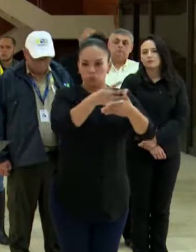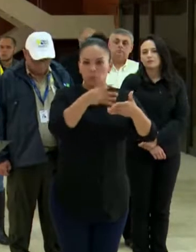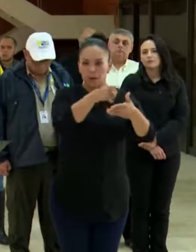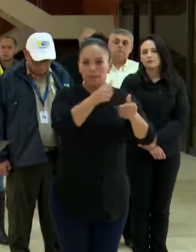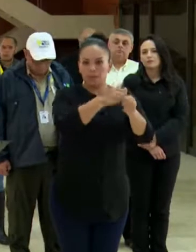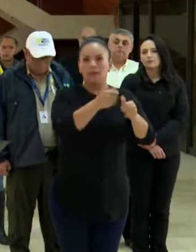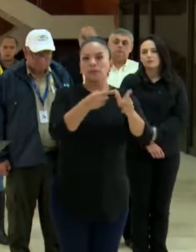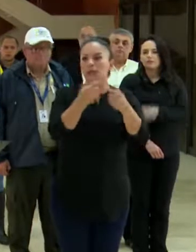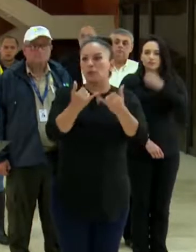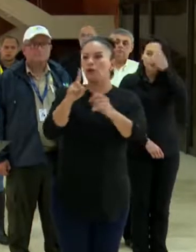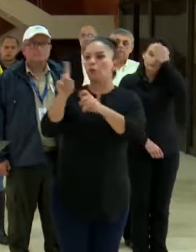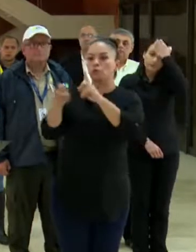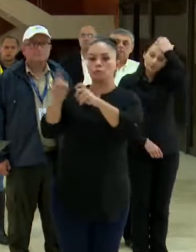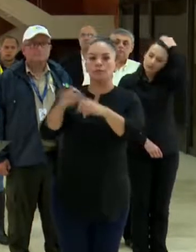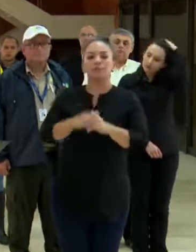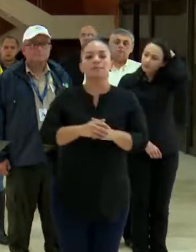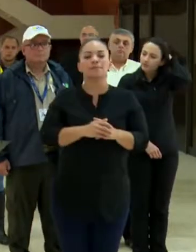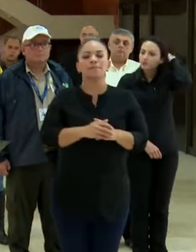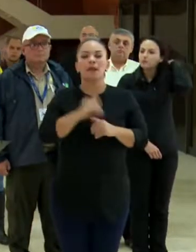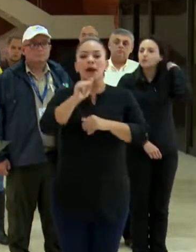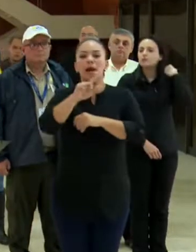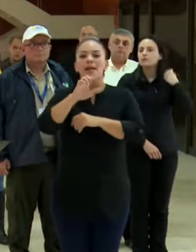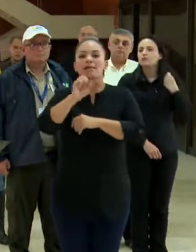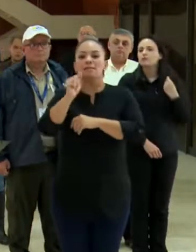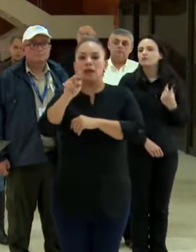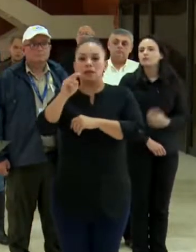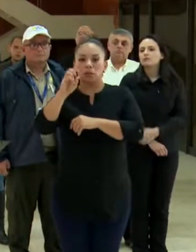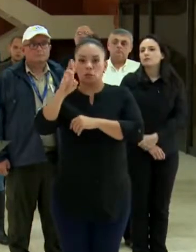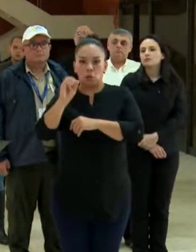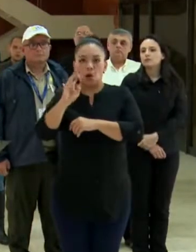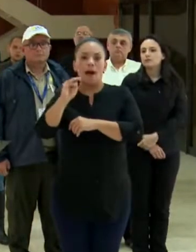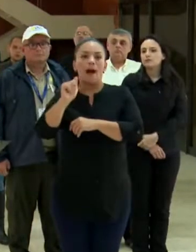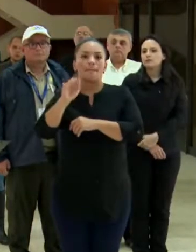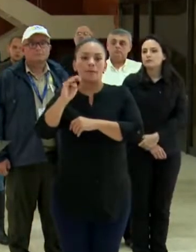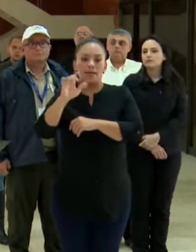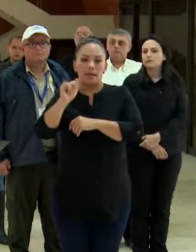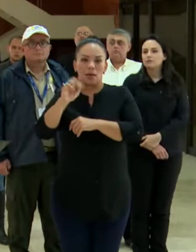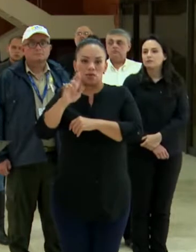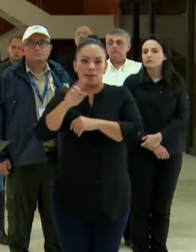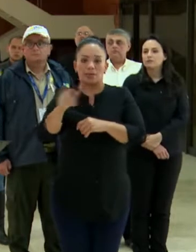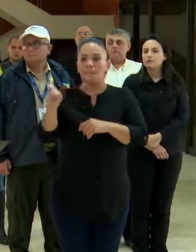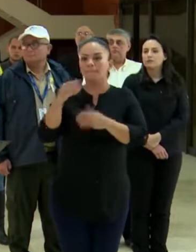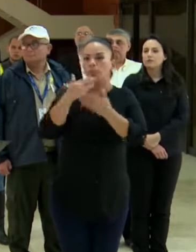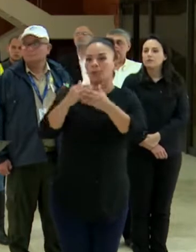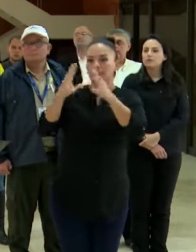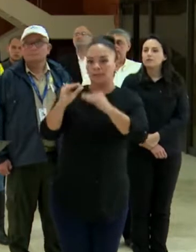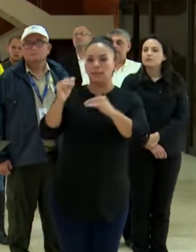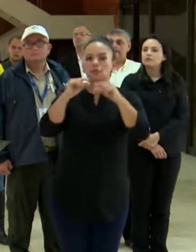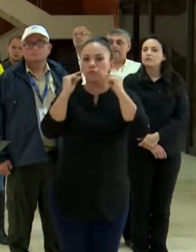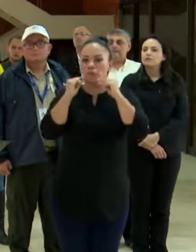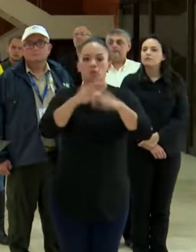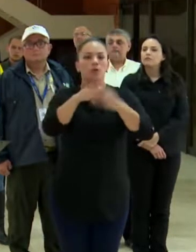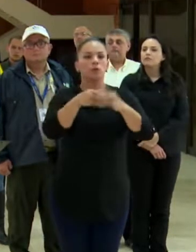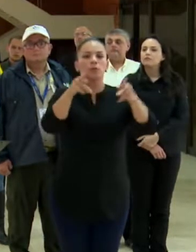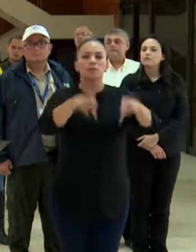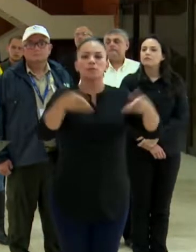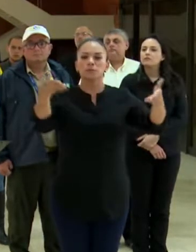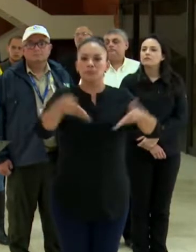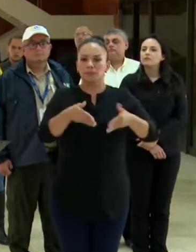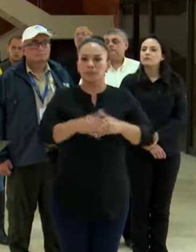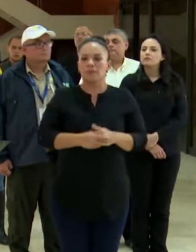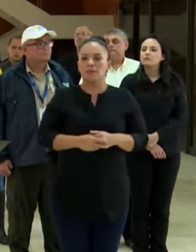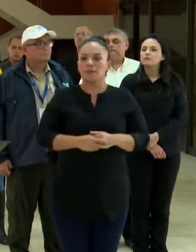prensa. Alessandro de Amelia Rueda. Buenas tardes, don Rodrigo y todos los presentes.